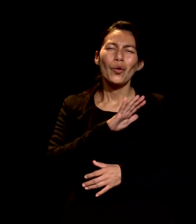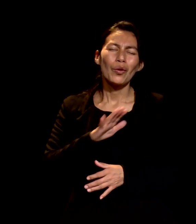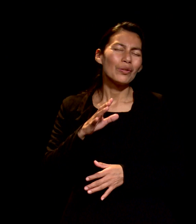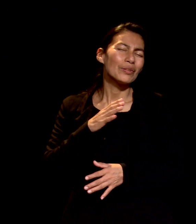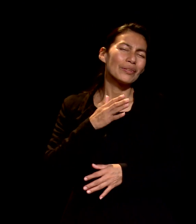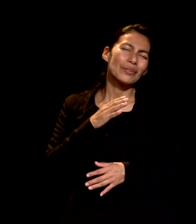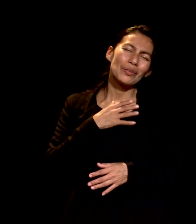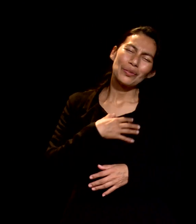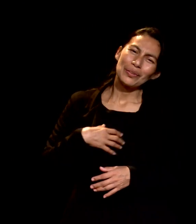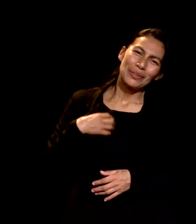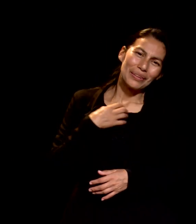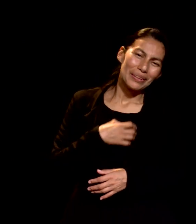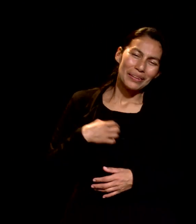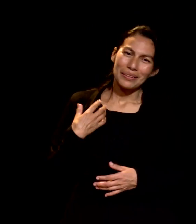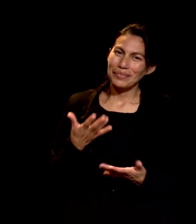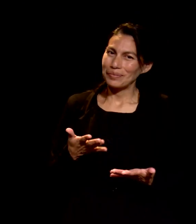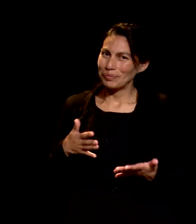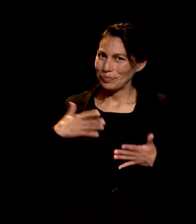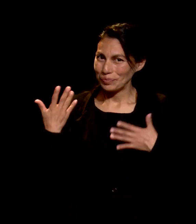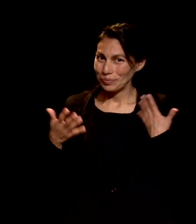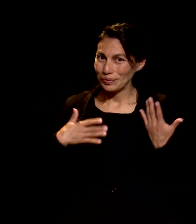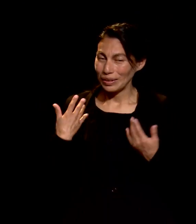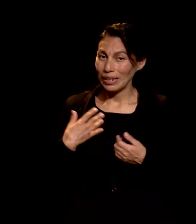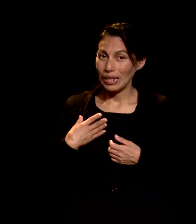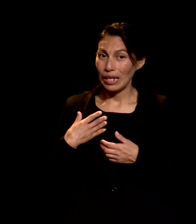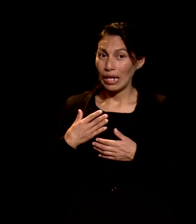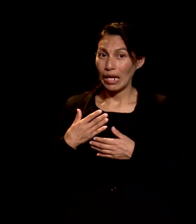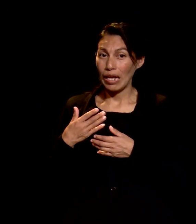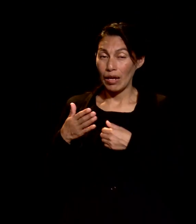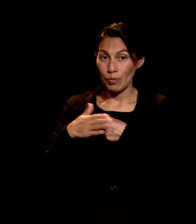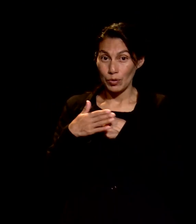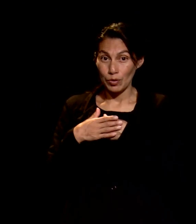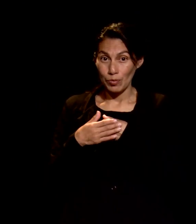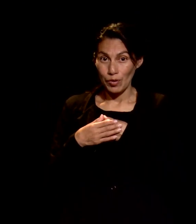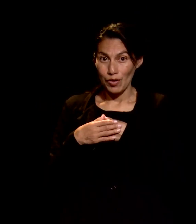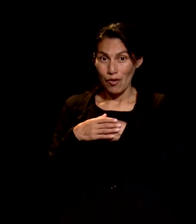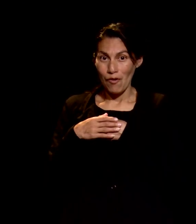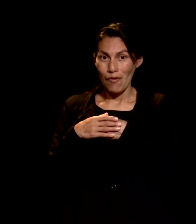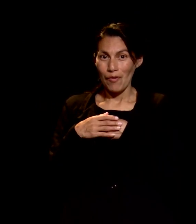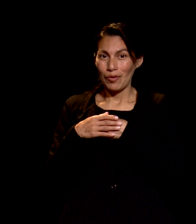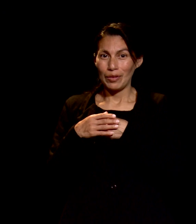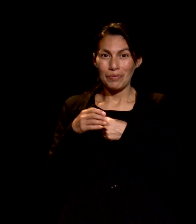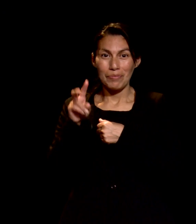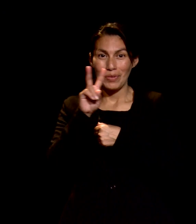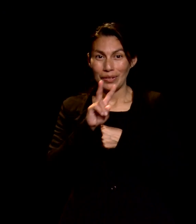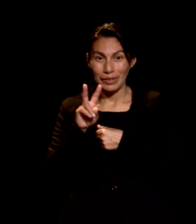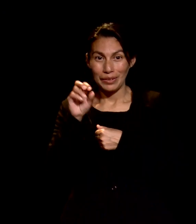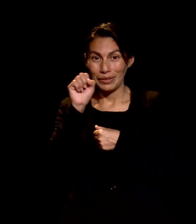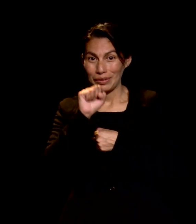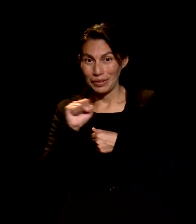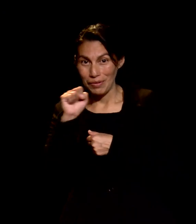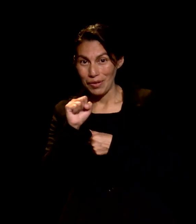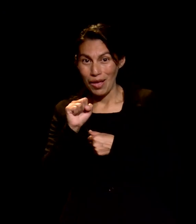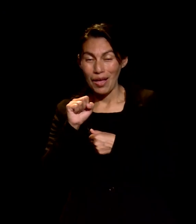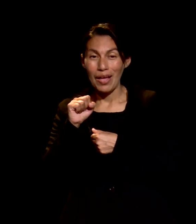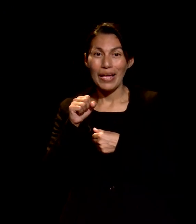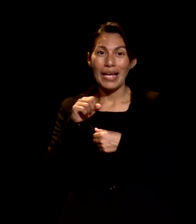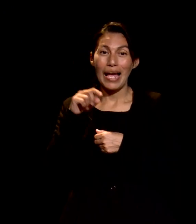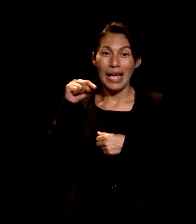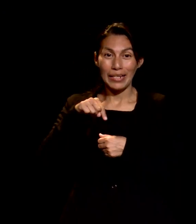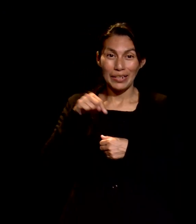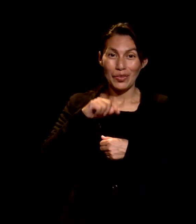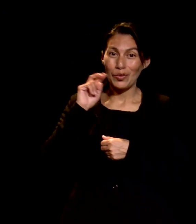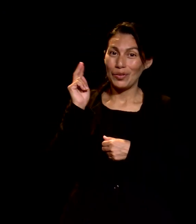muy, pero muy contentos Porque este fin de semana La Universidad de Montemorelo celebra